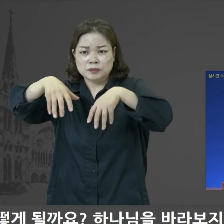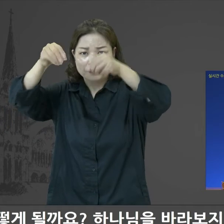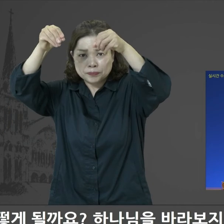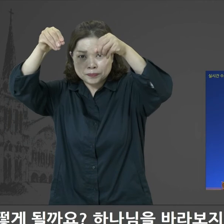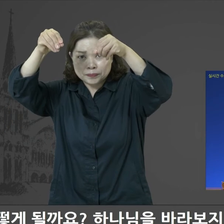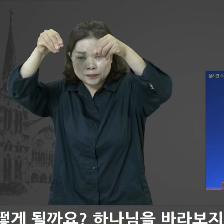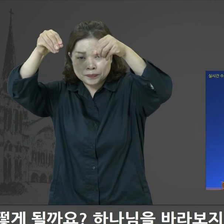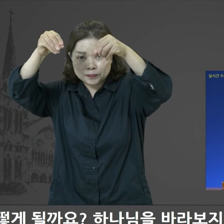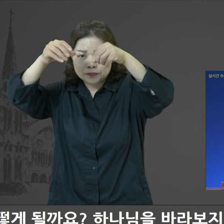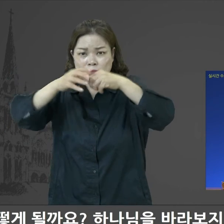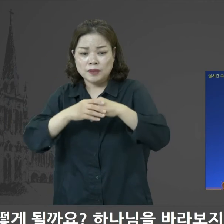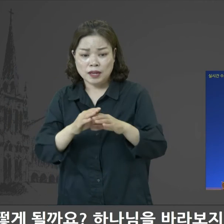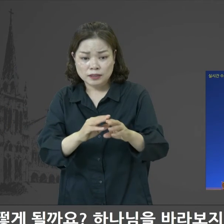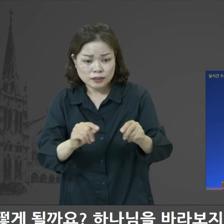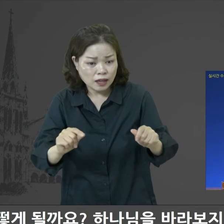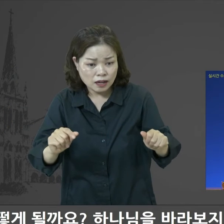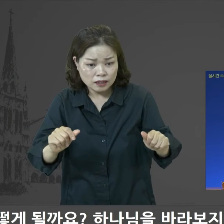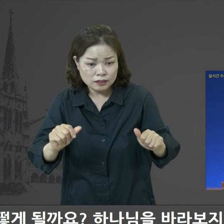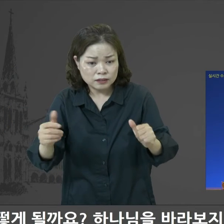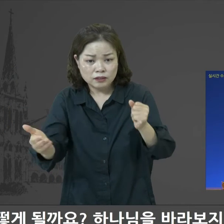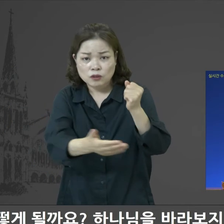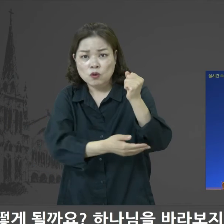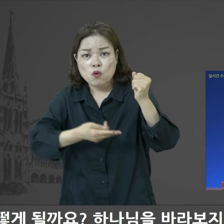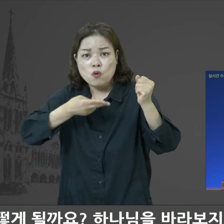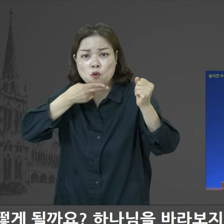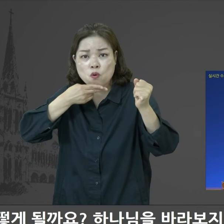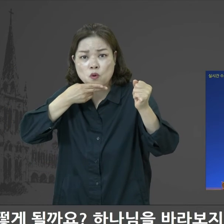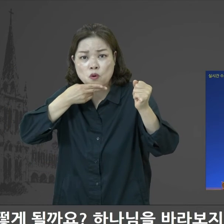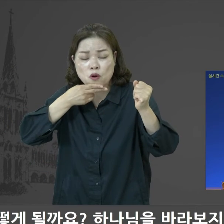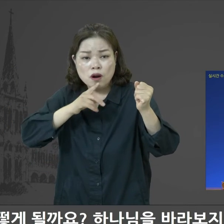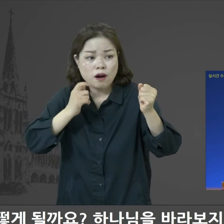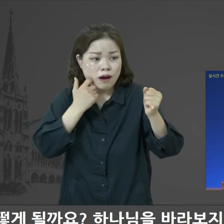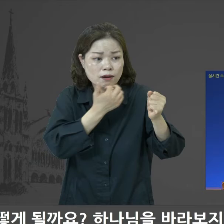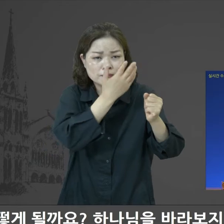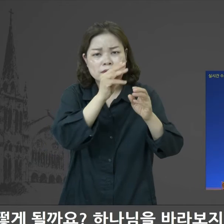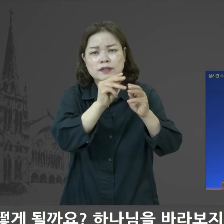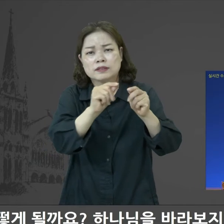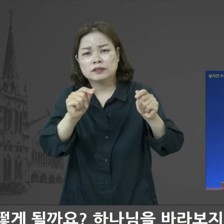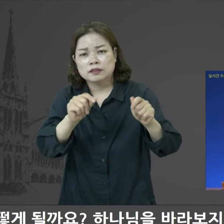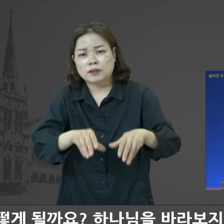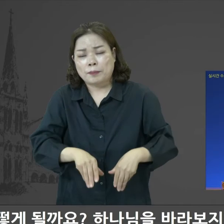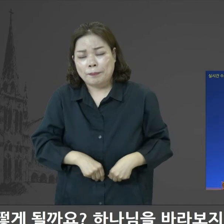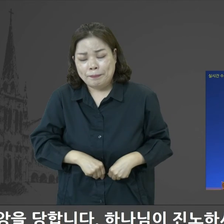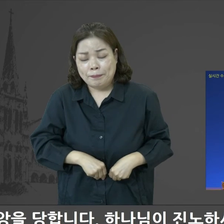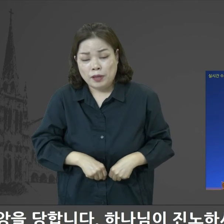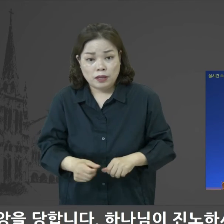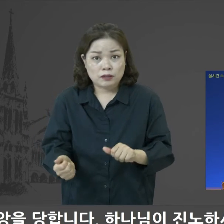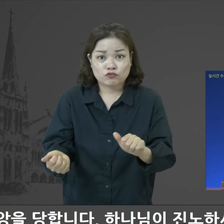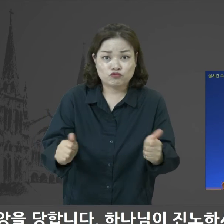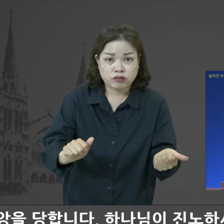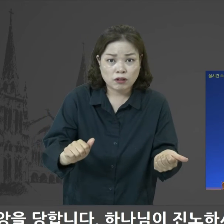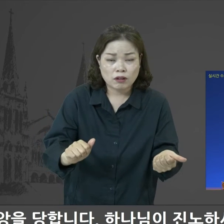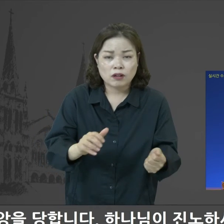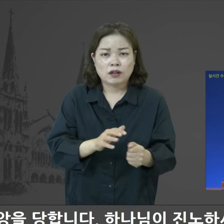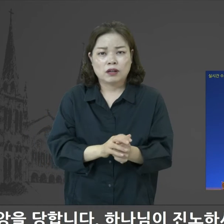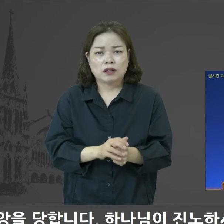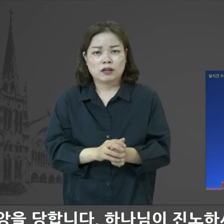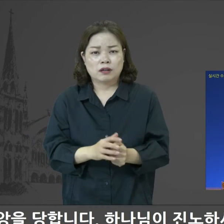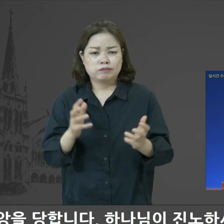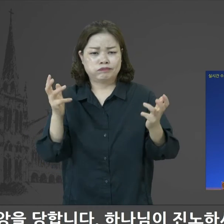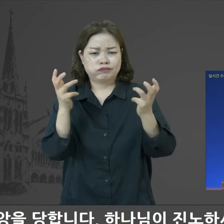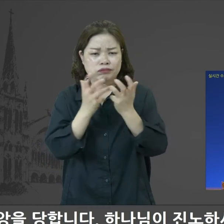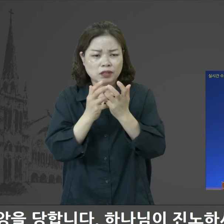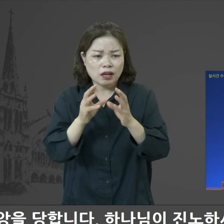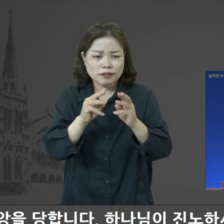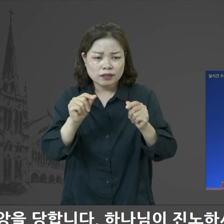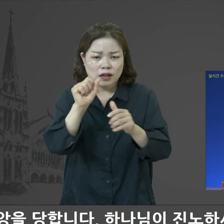내리지 않습니다. 땅이 소산을 내지 않습니다. 제 아무리 아름다운 땅이라도 굶어 죽습니다. 분명히 젖과 꿀이 흐르는